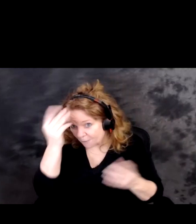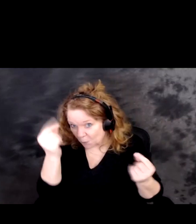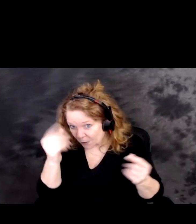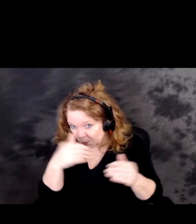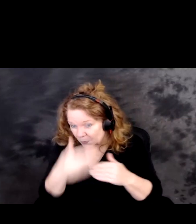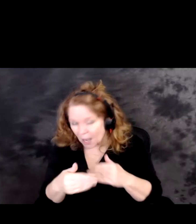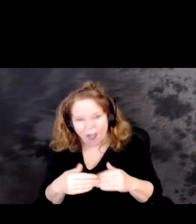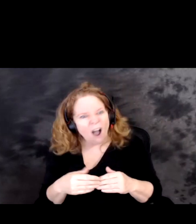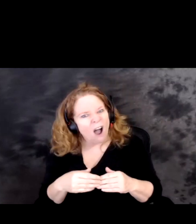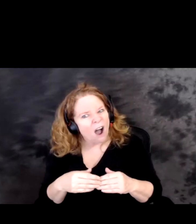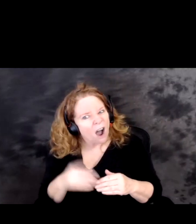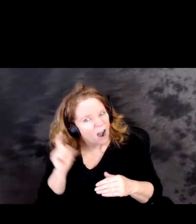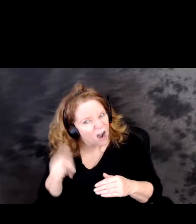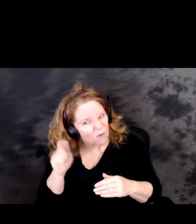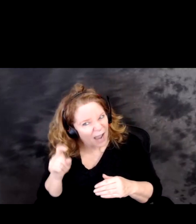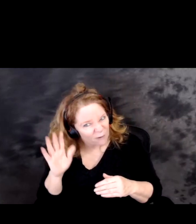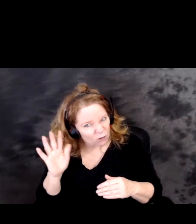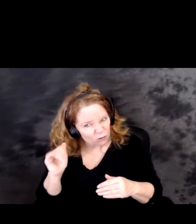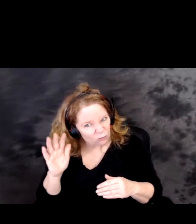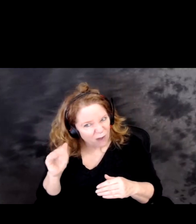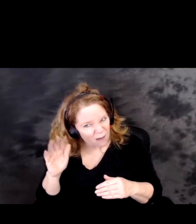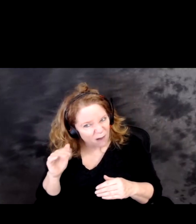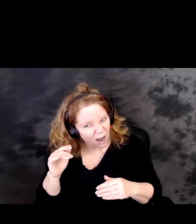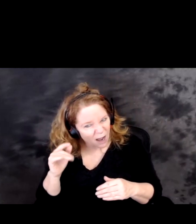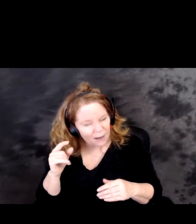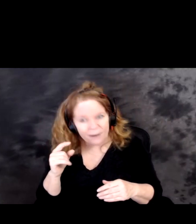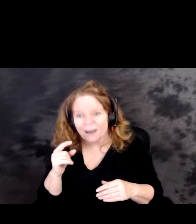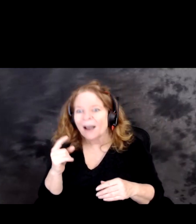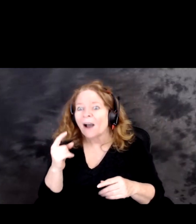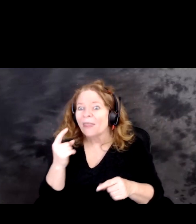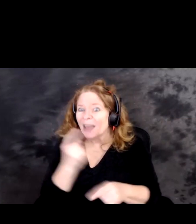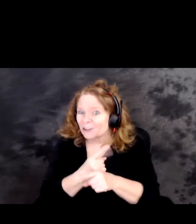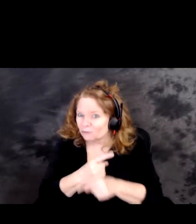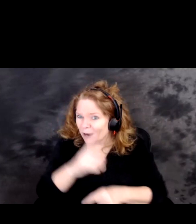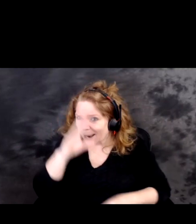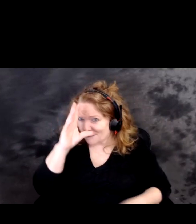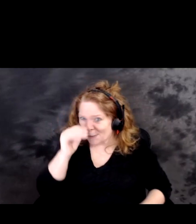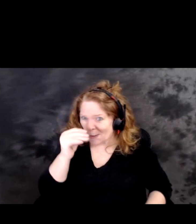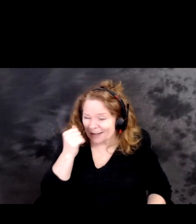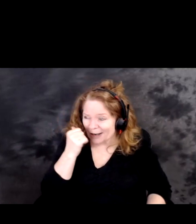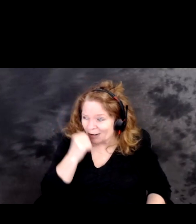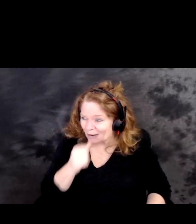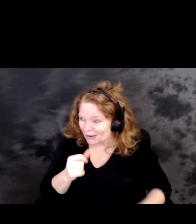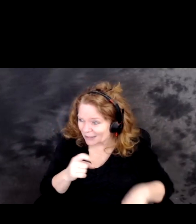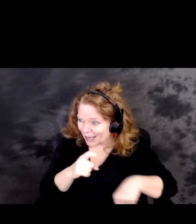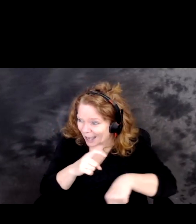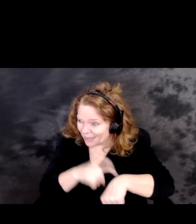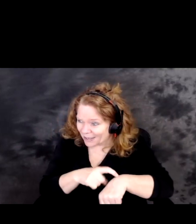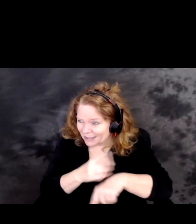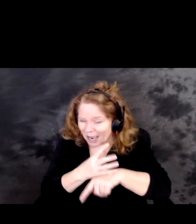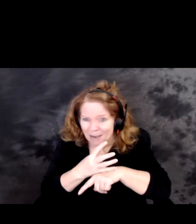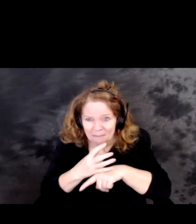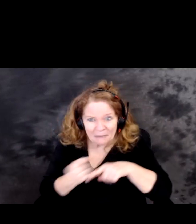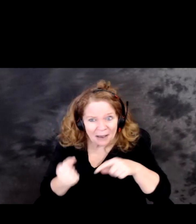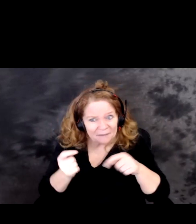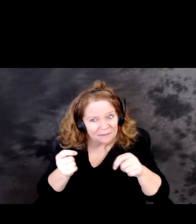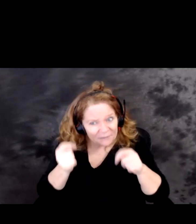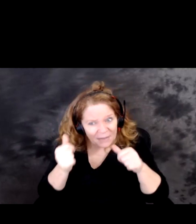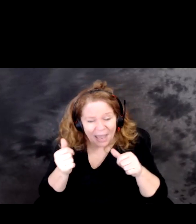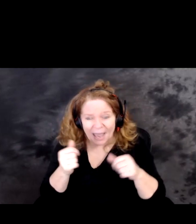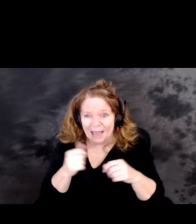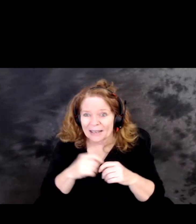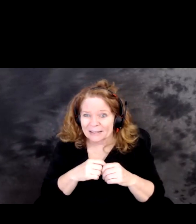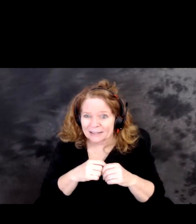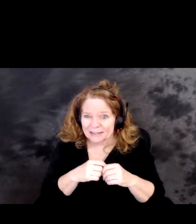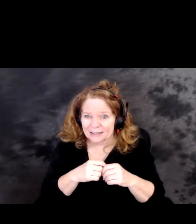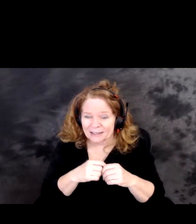bien, Marvin. ¿Qué es lo que pasa ahora? Vamos a hacer nuestra rutina del adiós. Niños y niñas, el tiempo ha